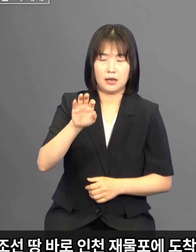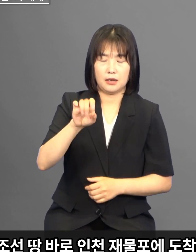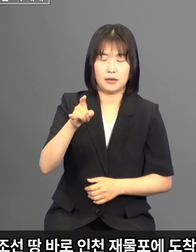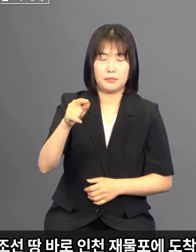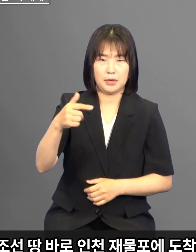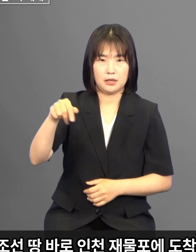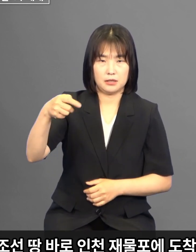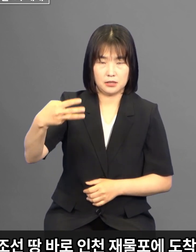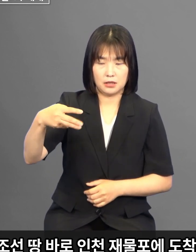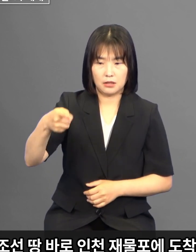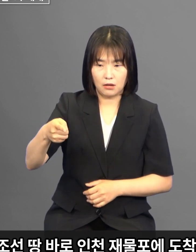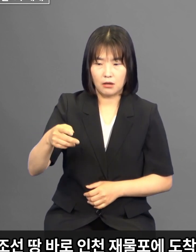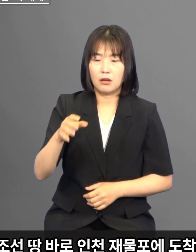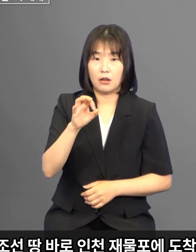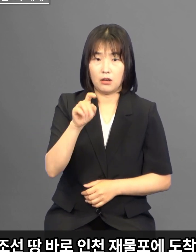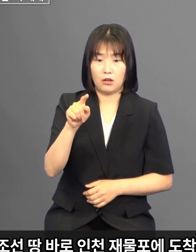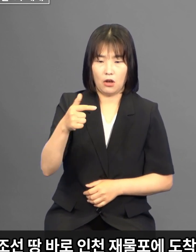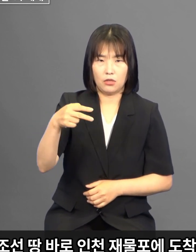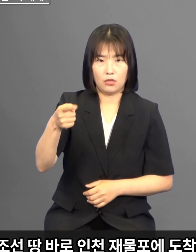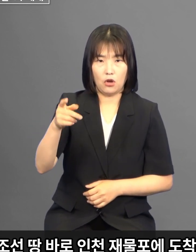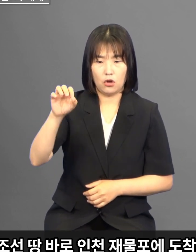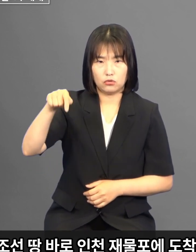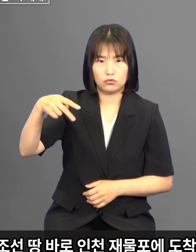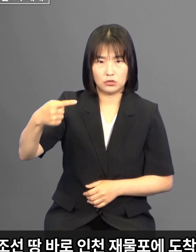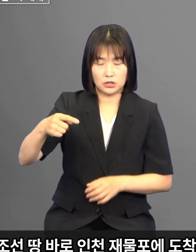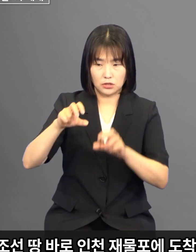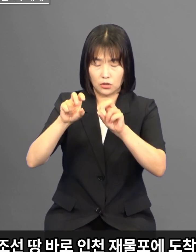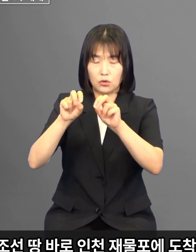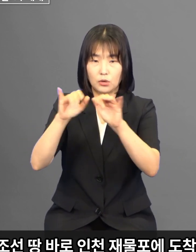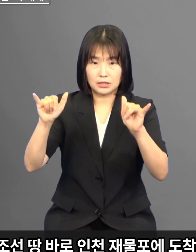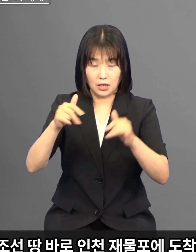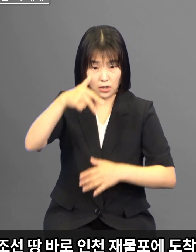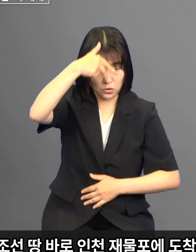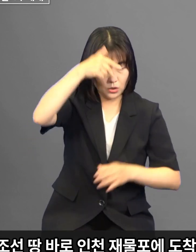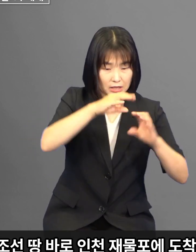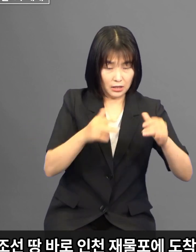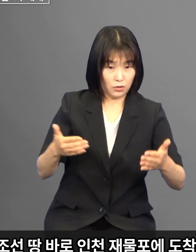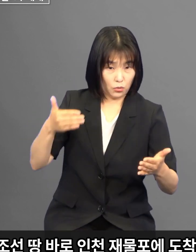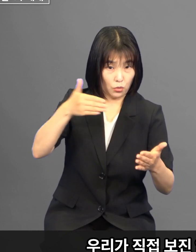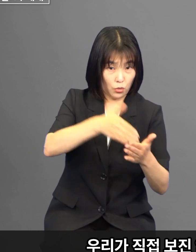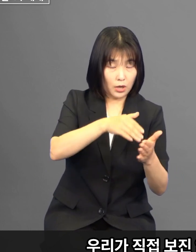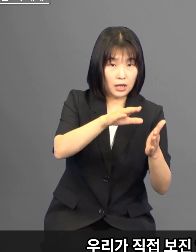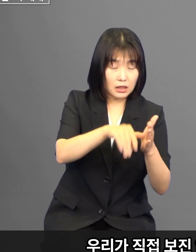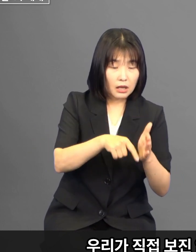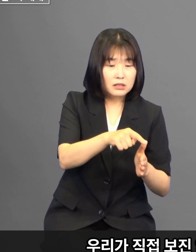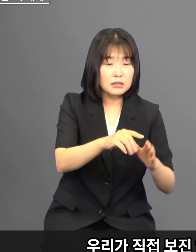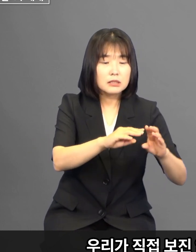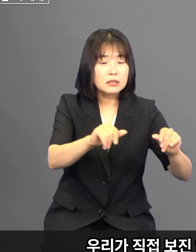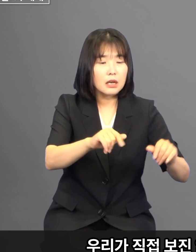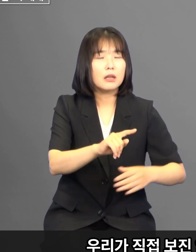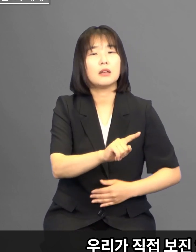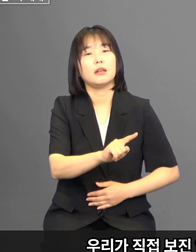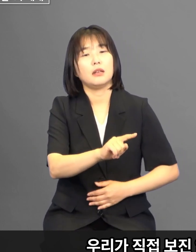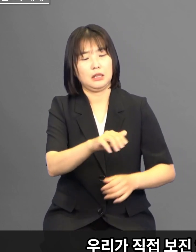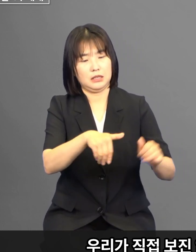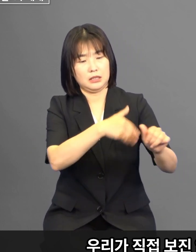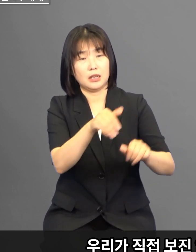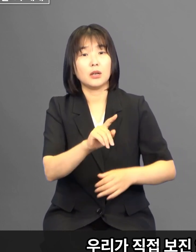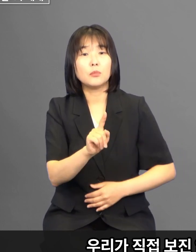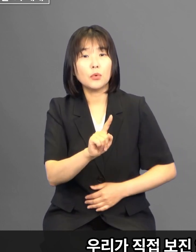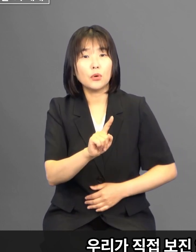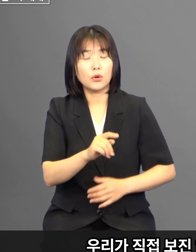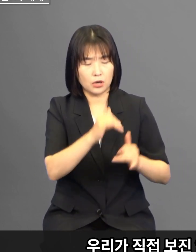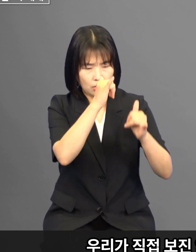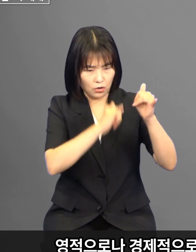바로 인천 제물포에 도착을 했을 때 여러분 조선 땅은 어떠했을까요? 우리가 직접 보진 않았지만 역사